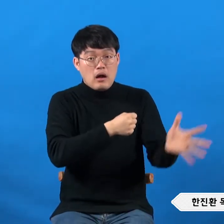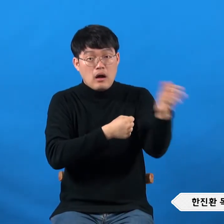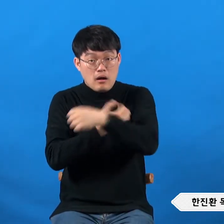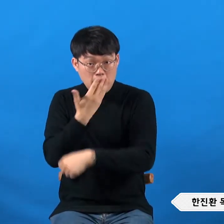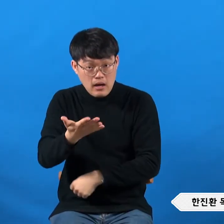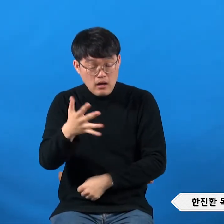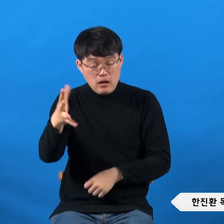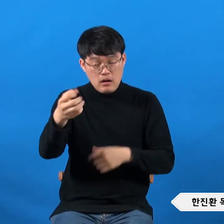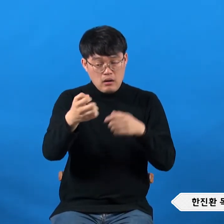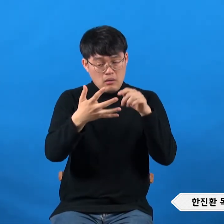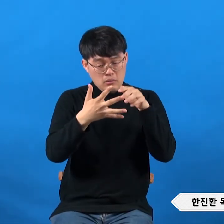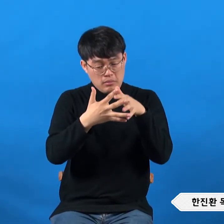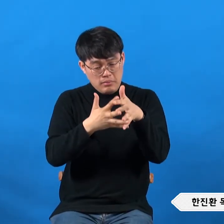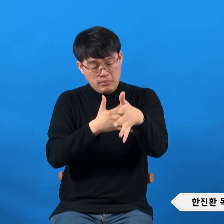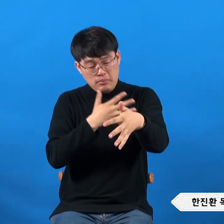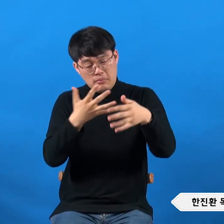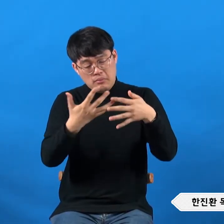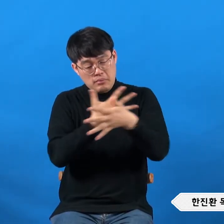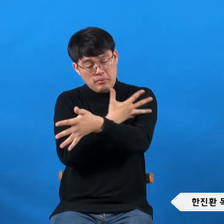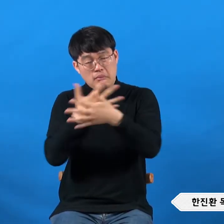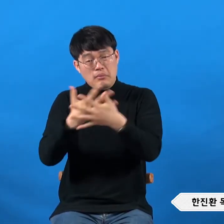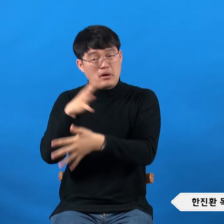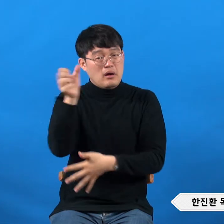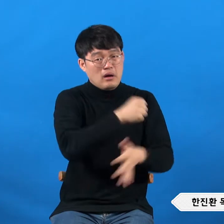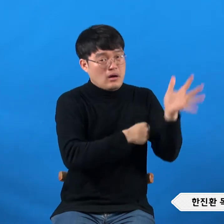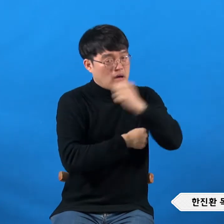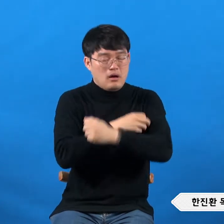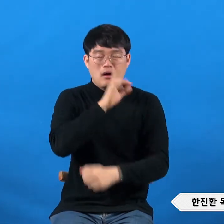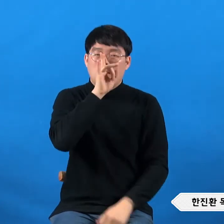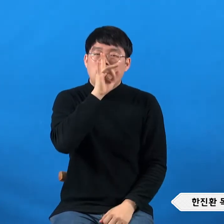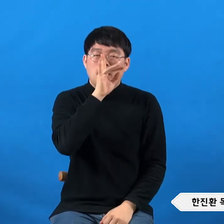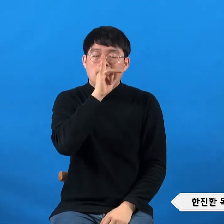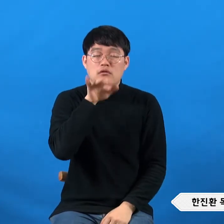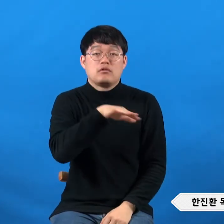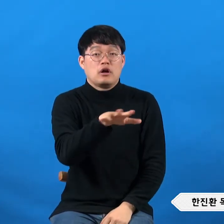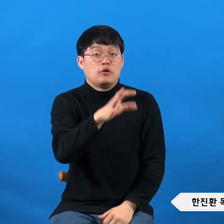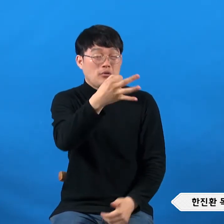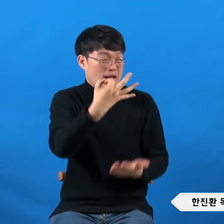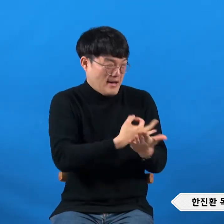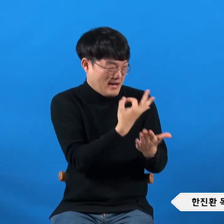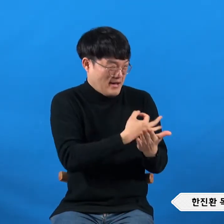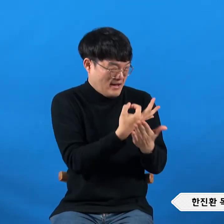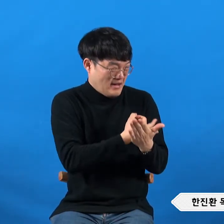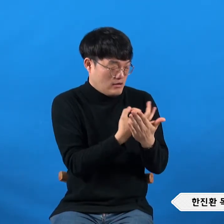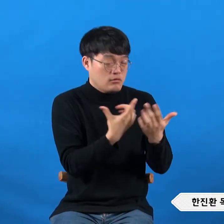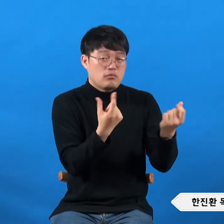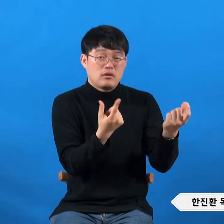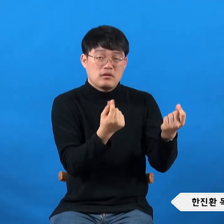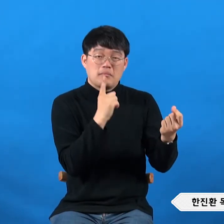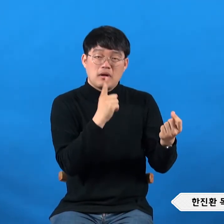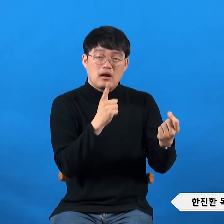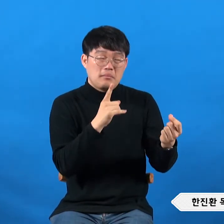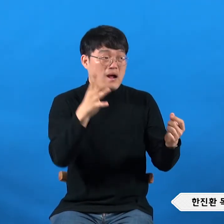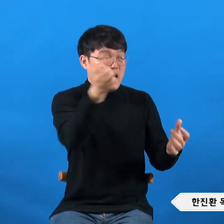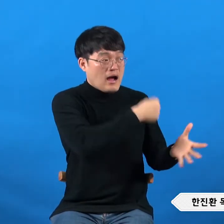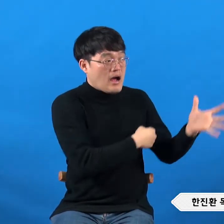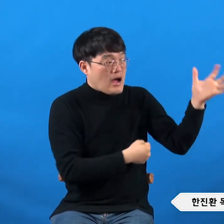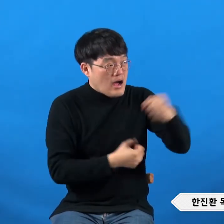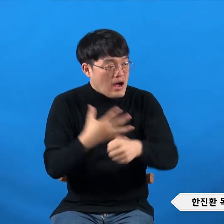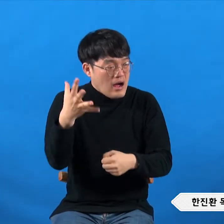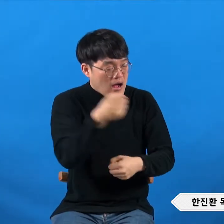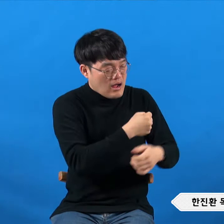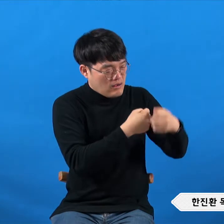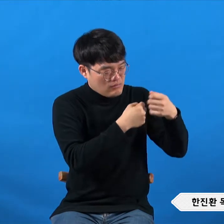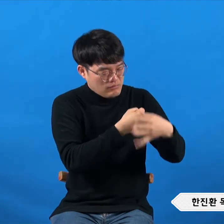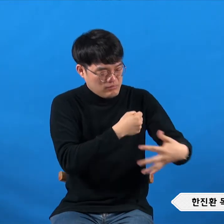금방 손가락 사이로 다 빠져나가지 않습니까? 우리가 돈을 벌려고 하는 것도 그와 마찬가지다